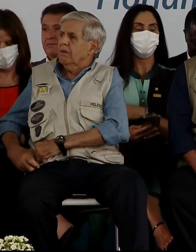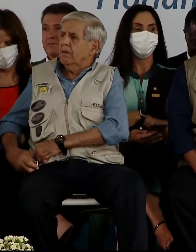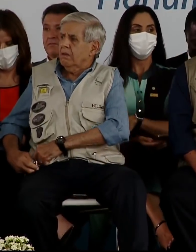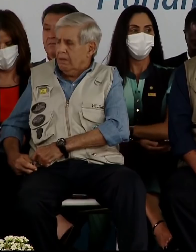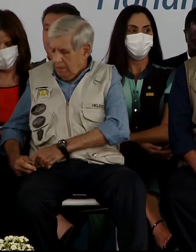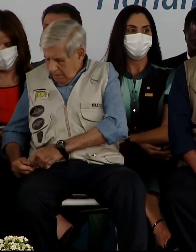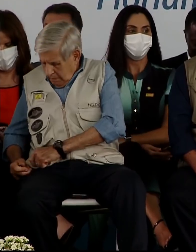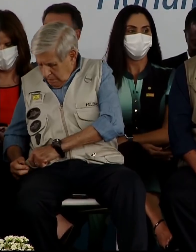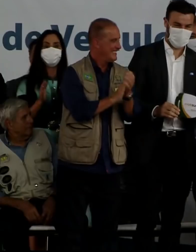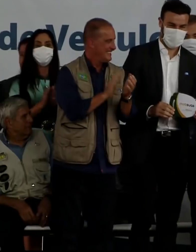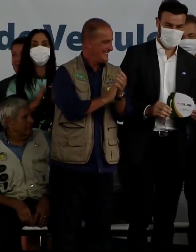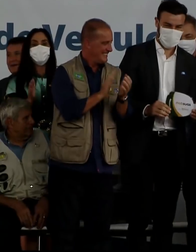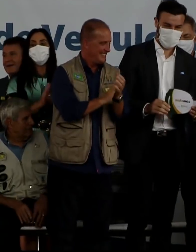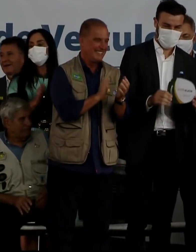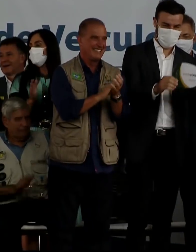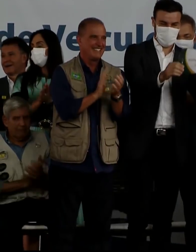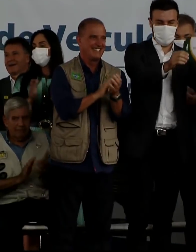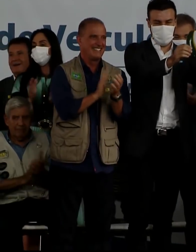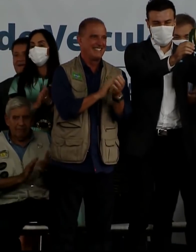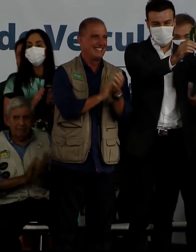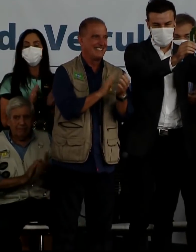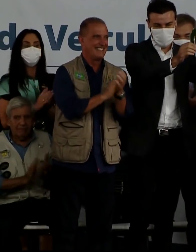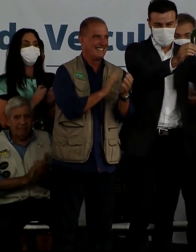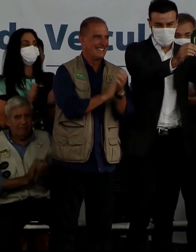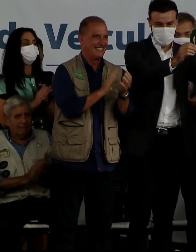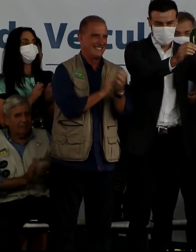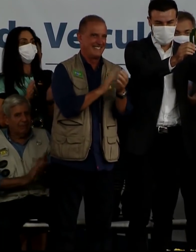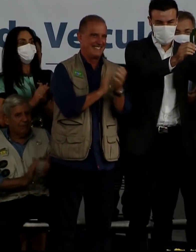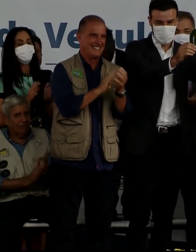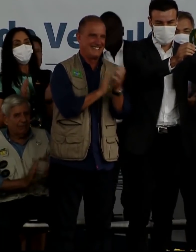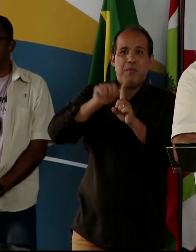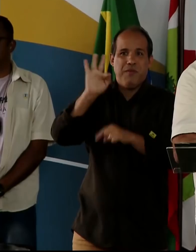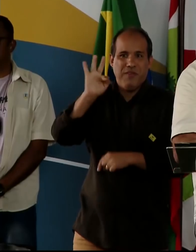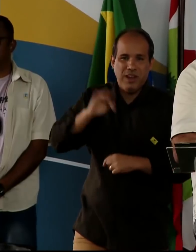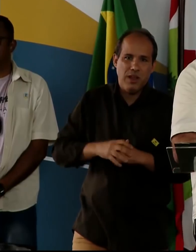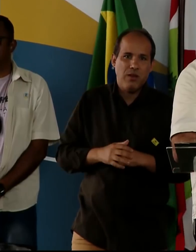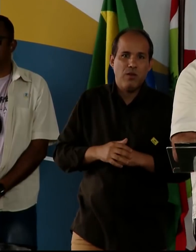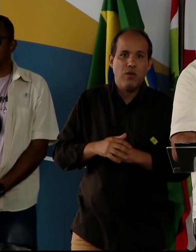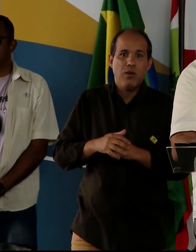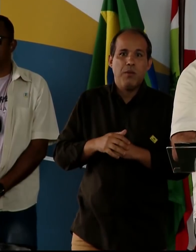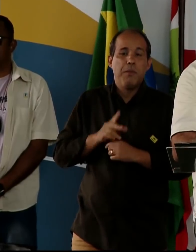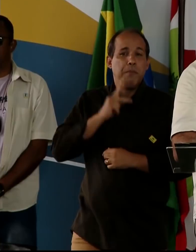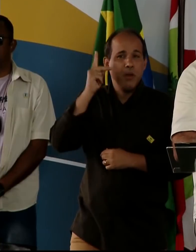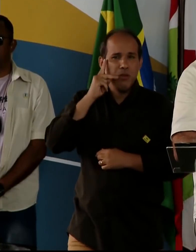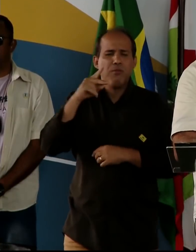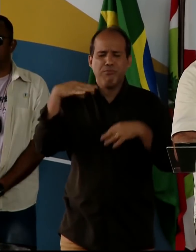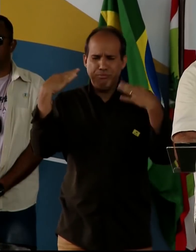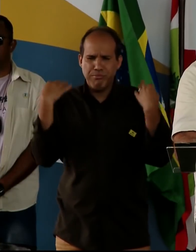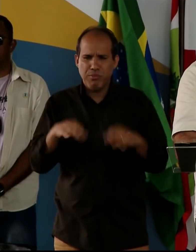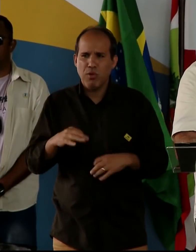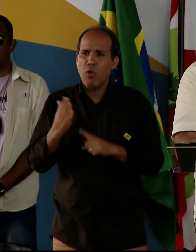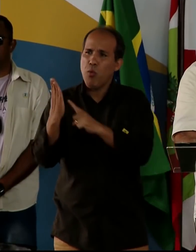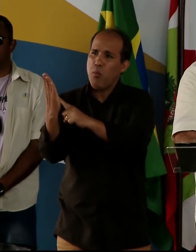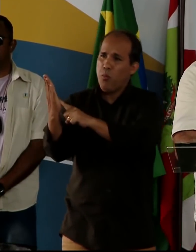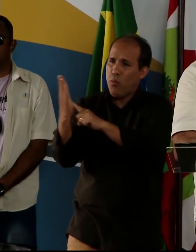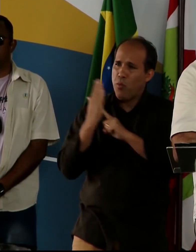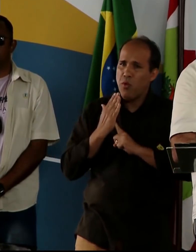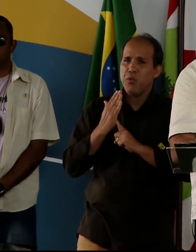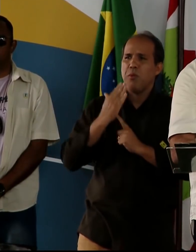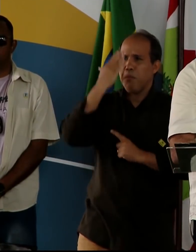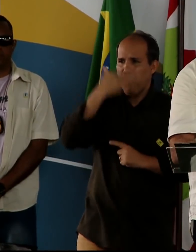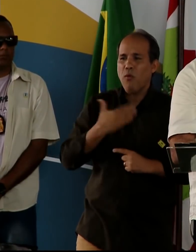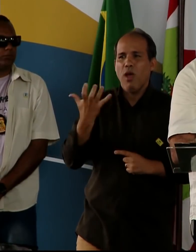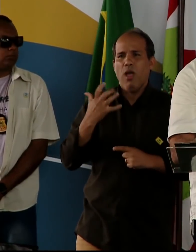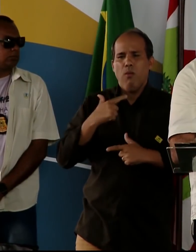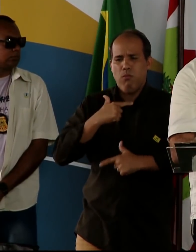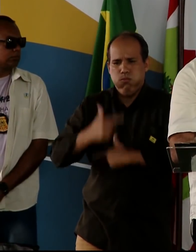de obstáculos que os projetos do governo enfrentavam no Congresso. O parlamento deu sinais de que quer